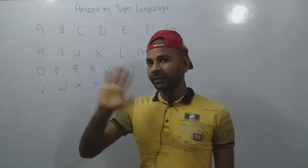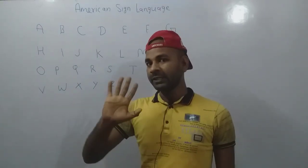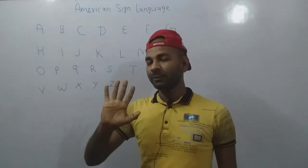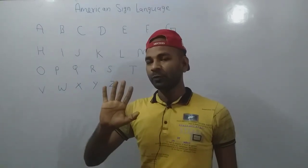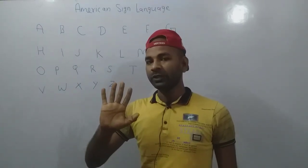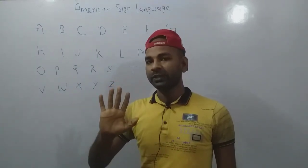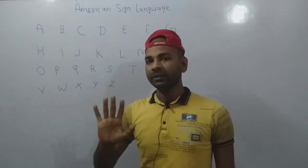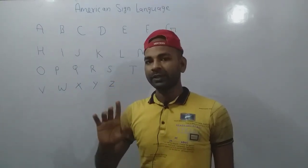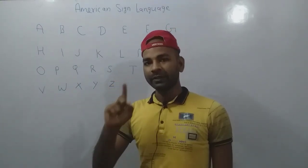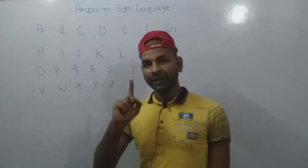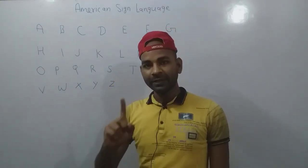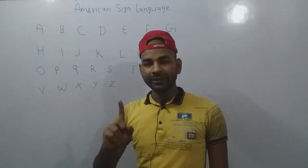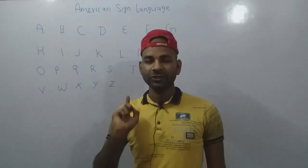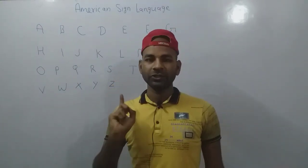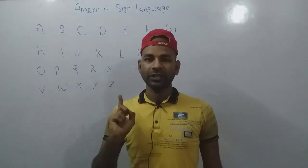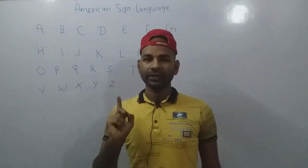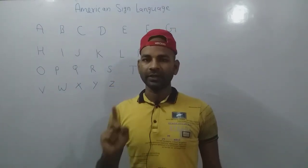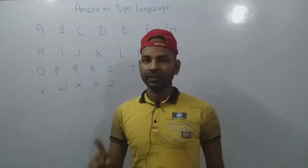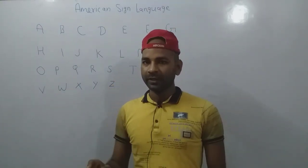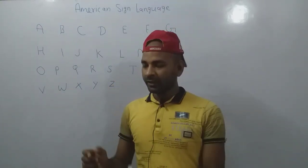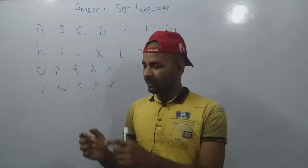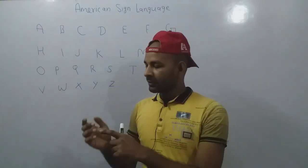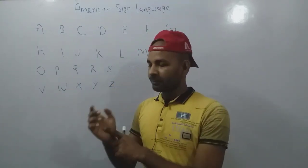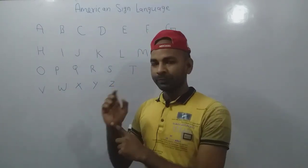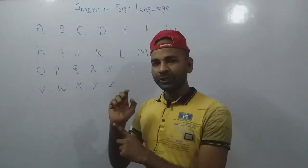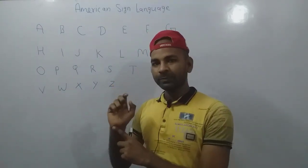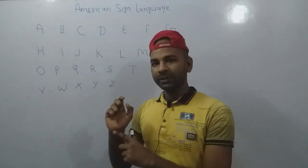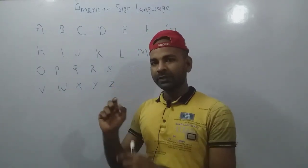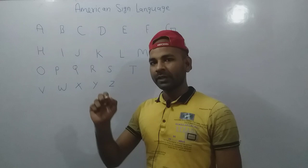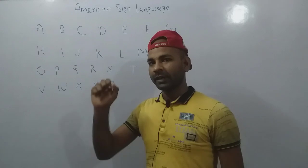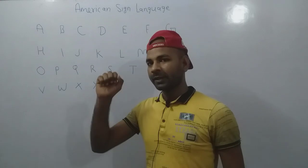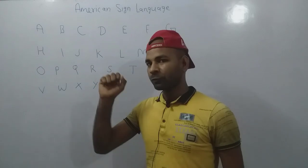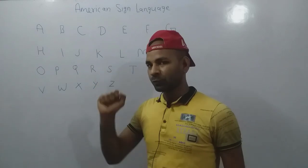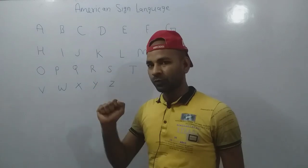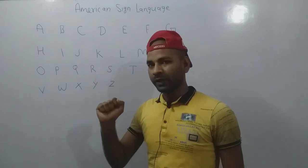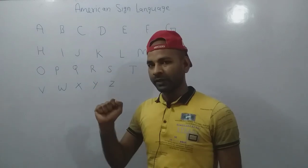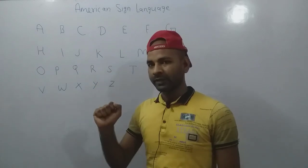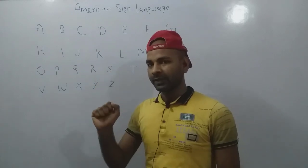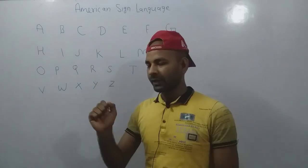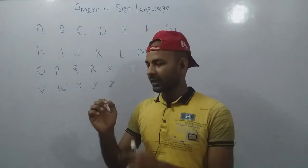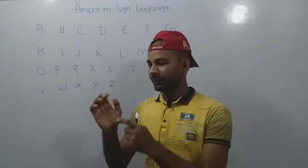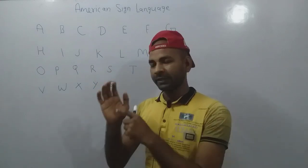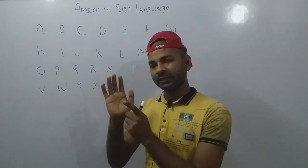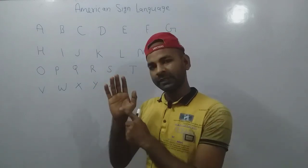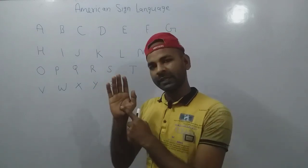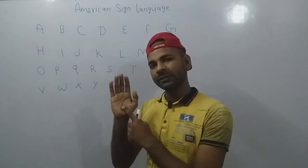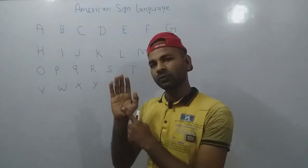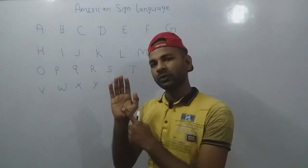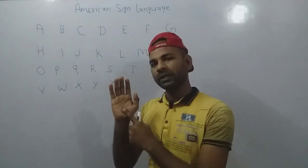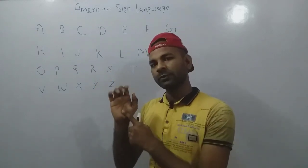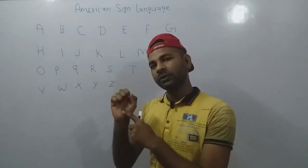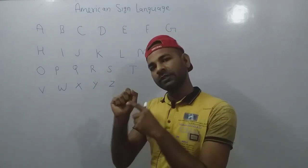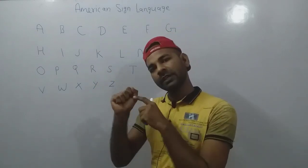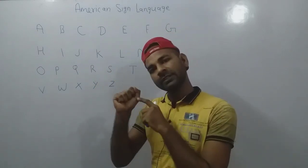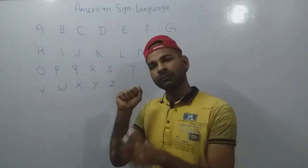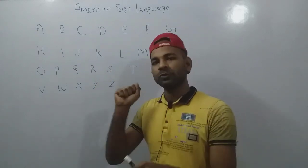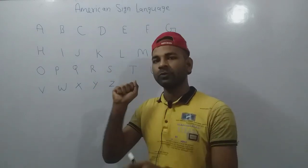इसमें कोई दिक्कत नहीं। लेकिन एक चीज याद रहे, बीच में अगर आप कुछ बोल रहे हैं, अगर आपने इसी हाथ से शुरू किया है तो इसी हाथ से सब कुछ बोलिए,